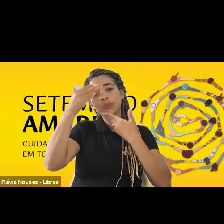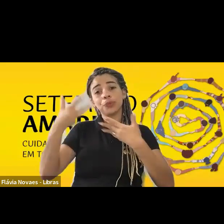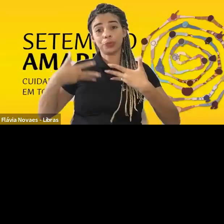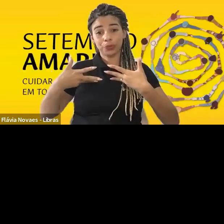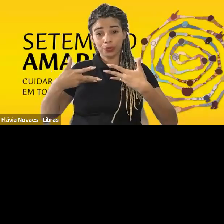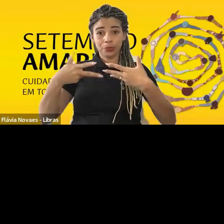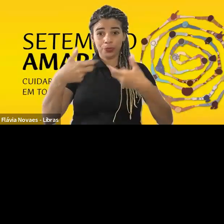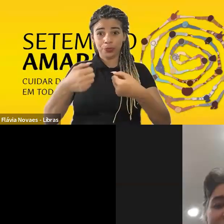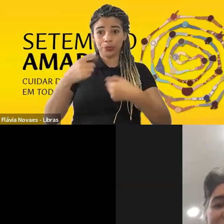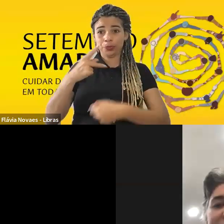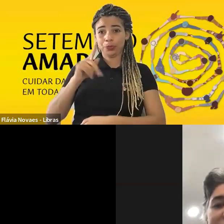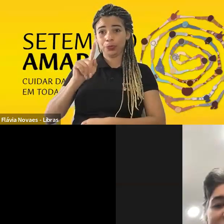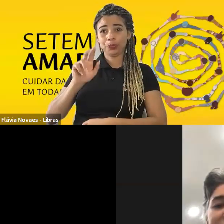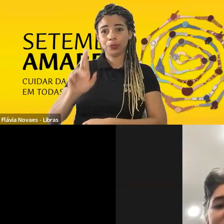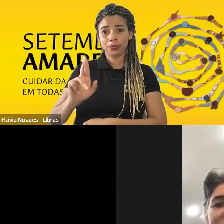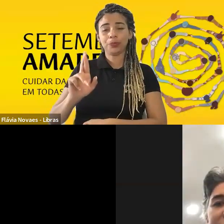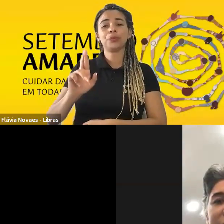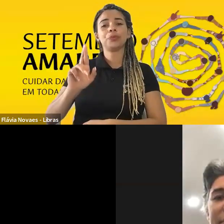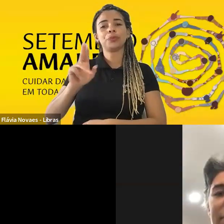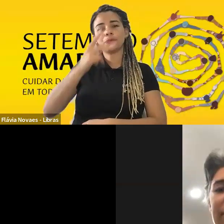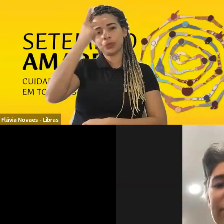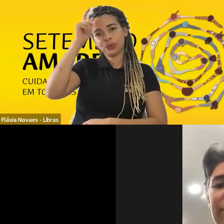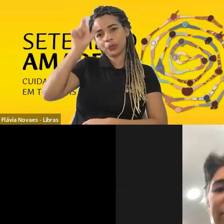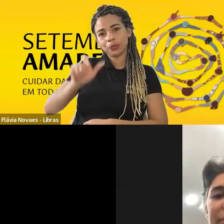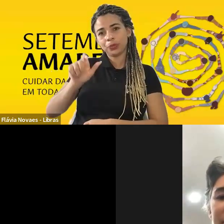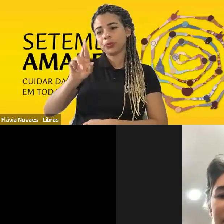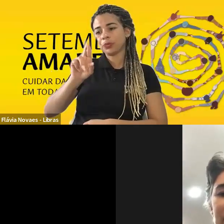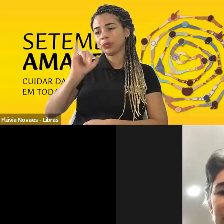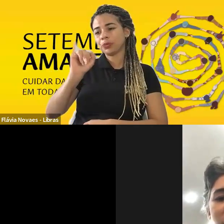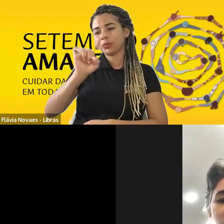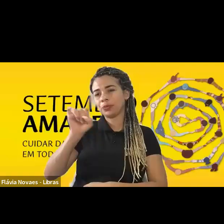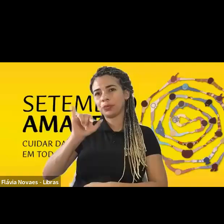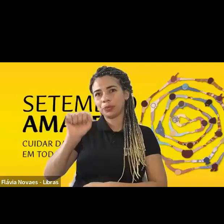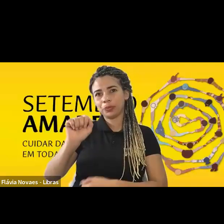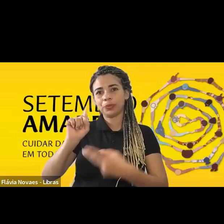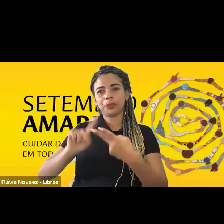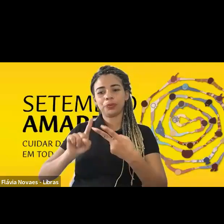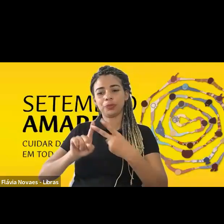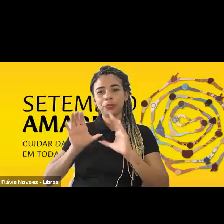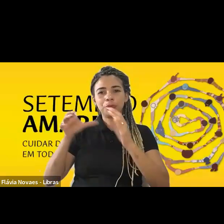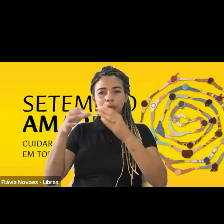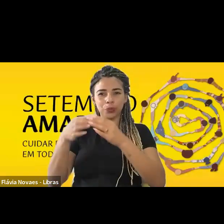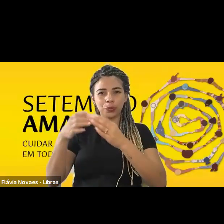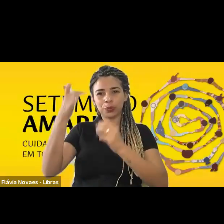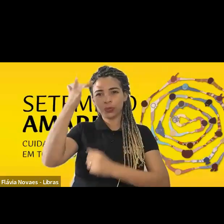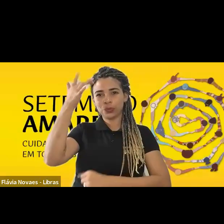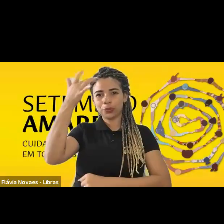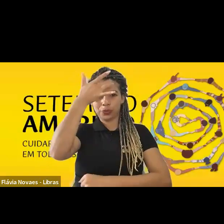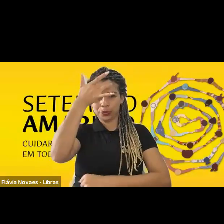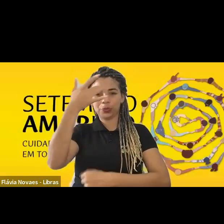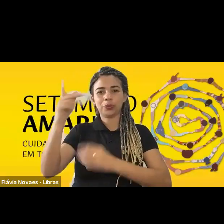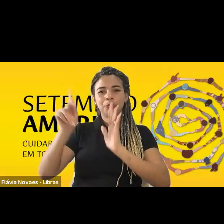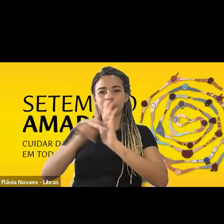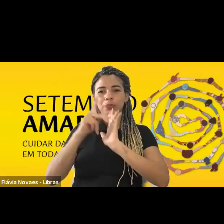da PGR, na figura da doutora Rízia e da equipe de saúde mental aqui da PGR